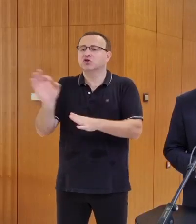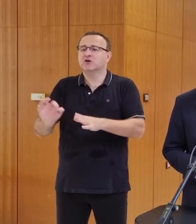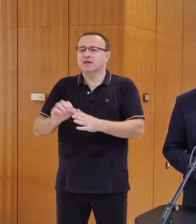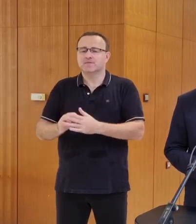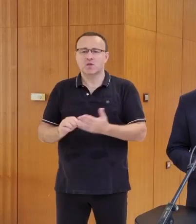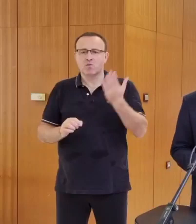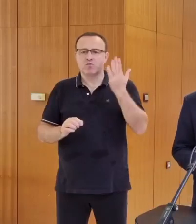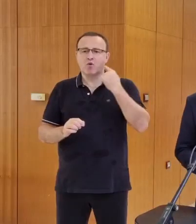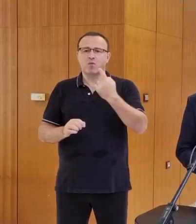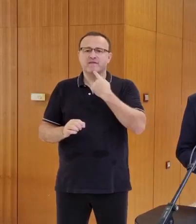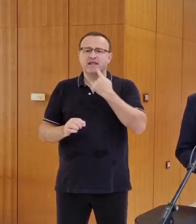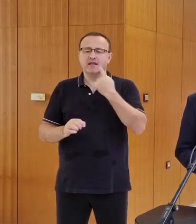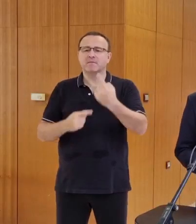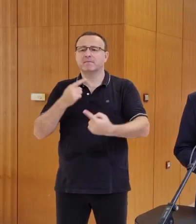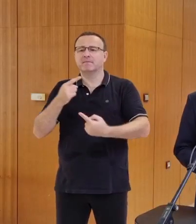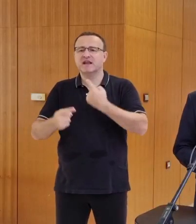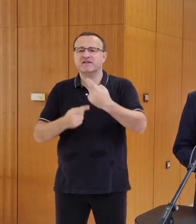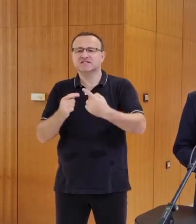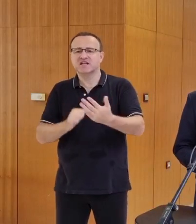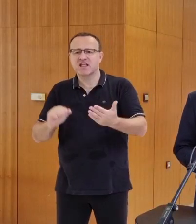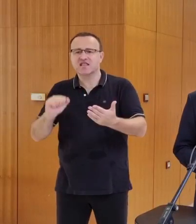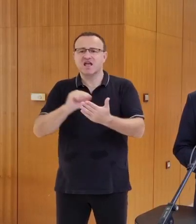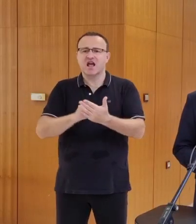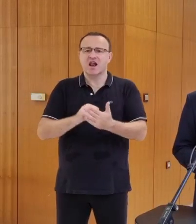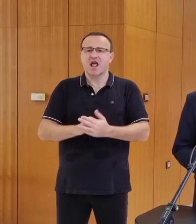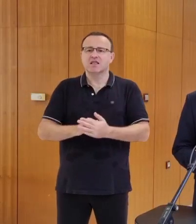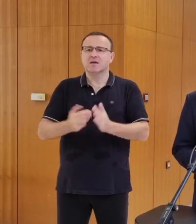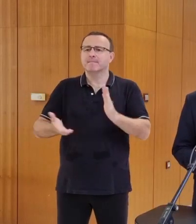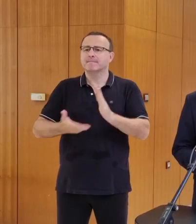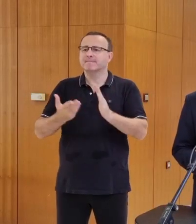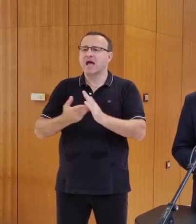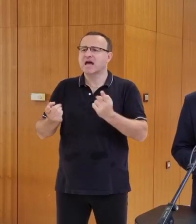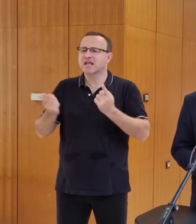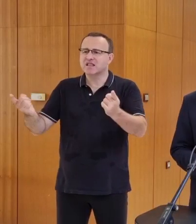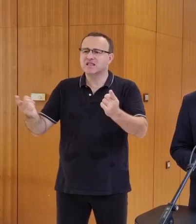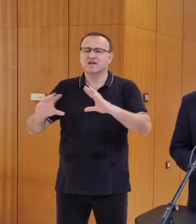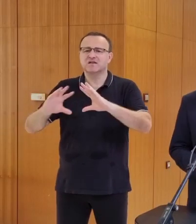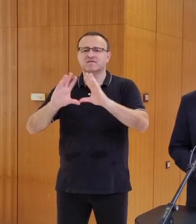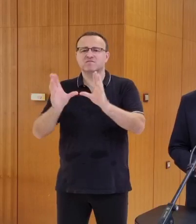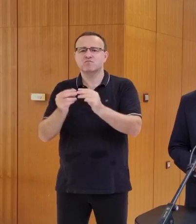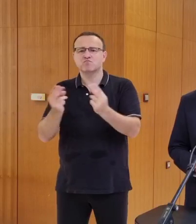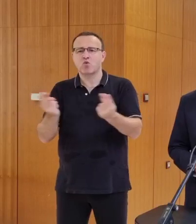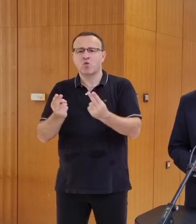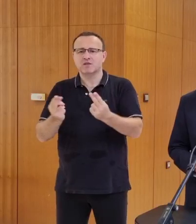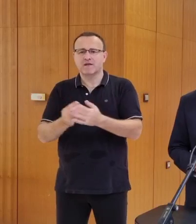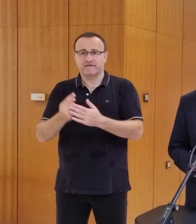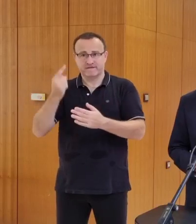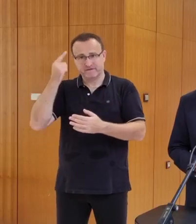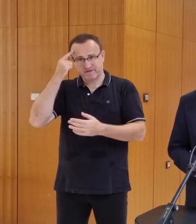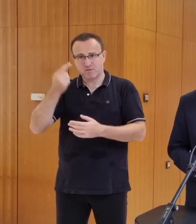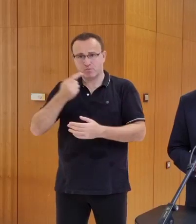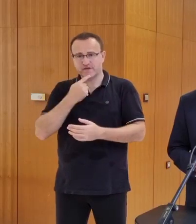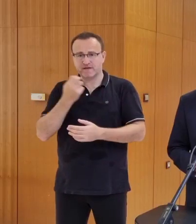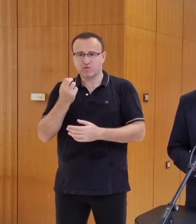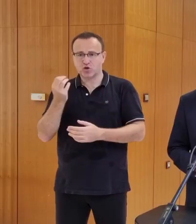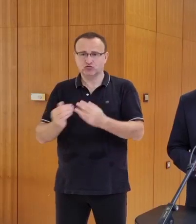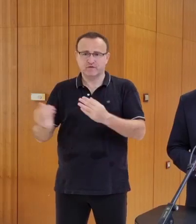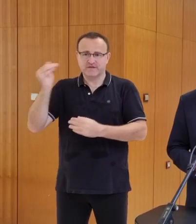všeobecne, že prevádzkové náklady alebo, ja neviem, marketing alebo niečo podobné, takže či viete povedať aj niečo viac k